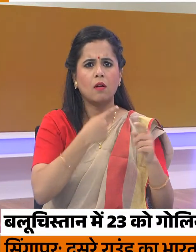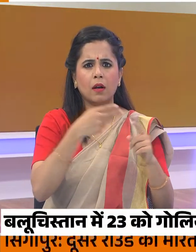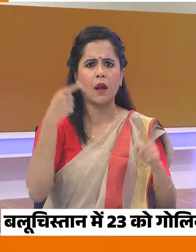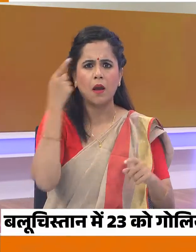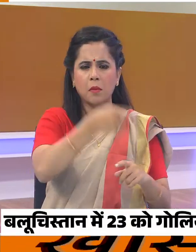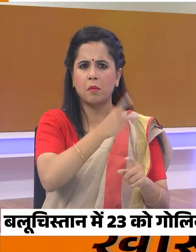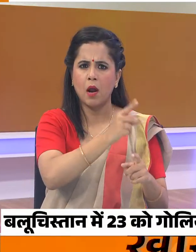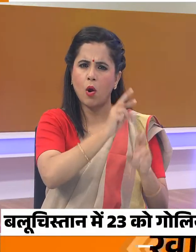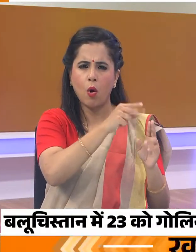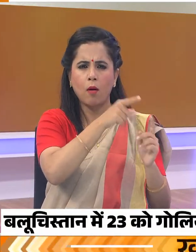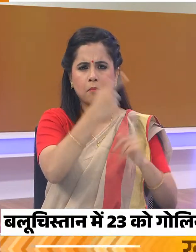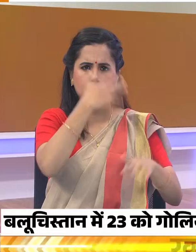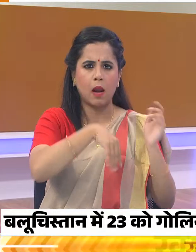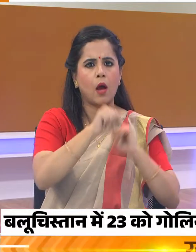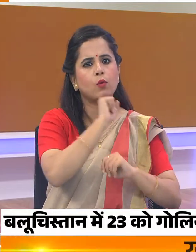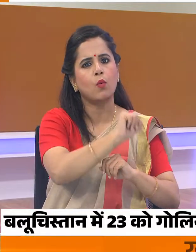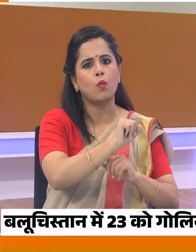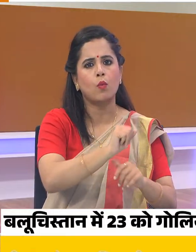किया दावा।